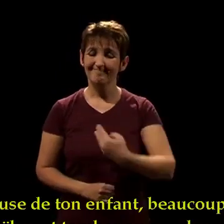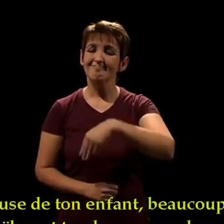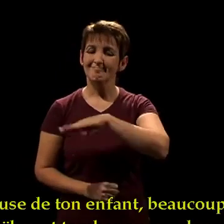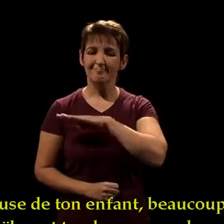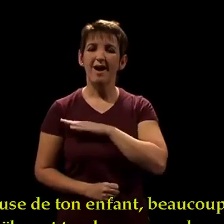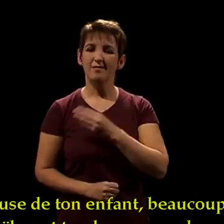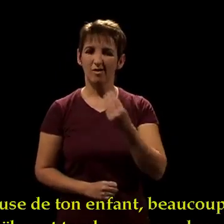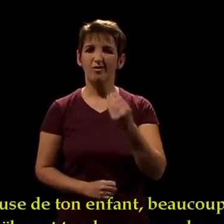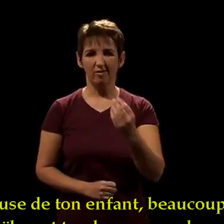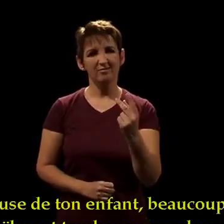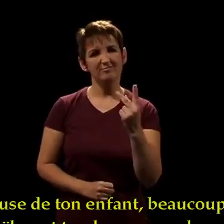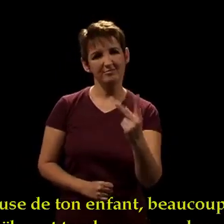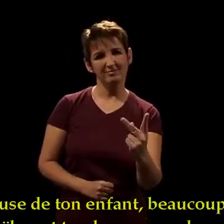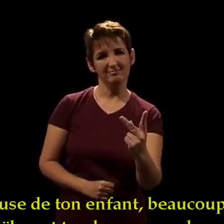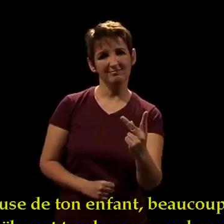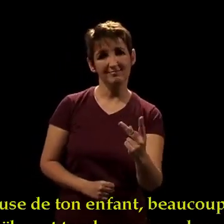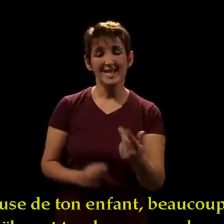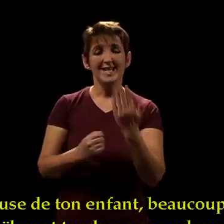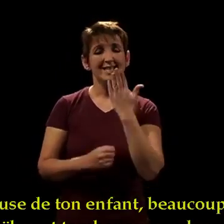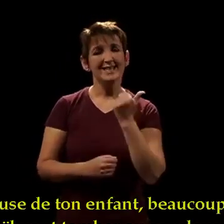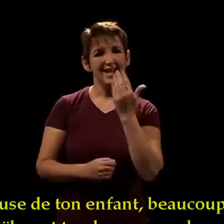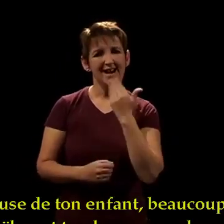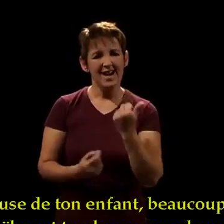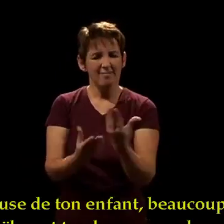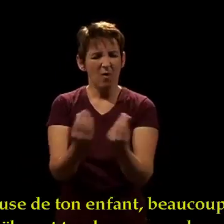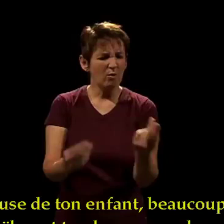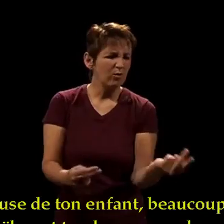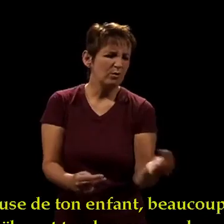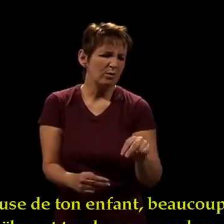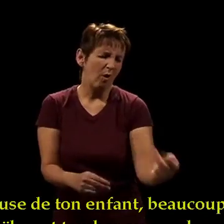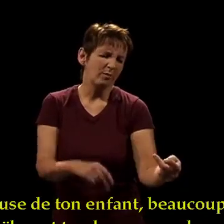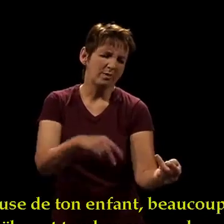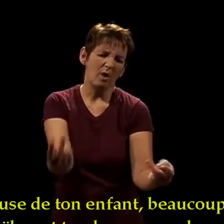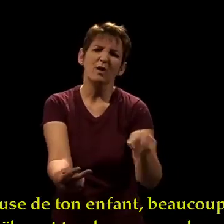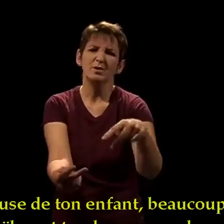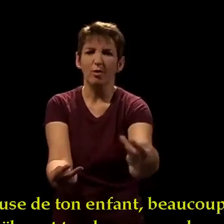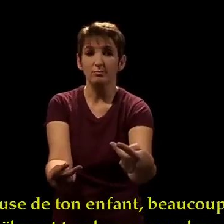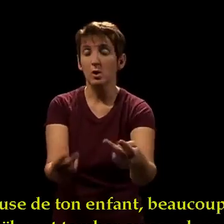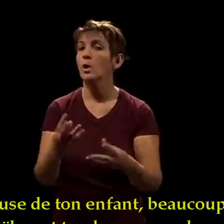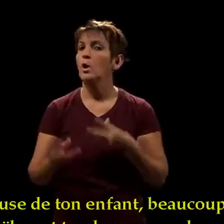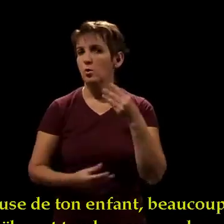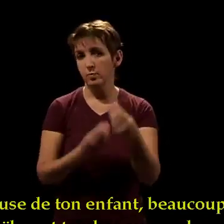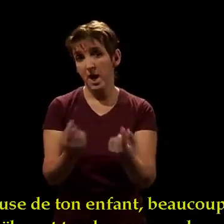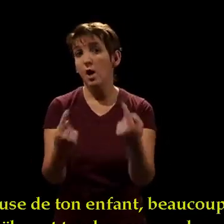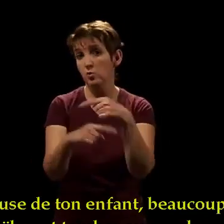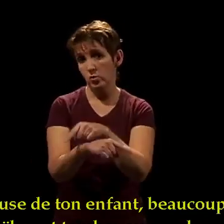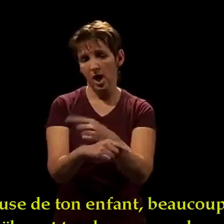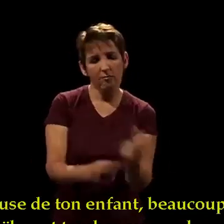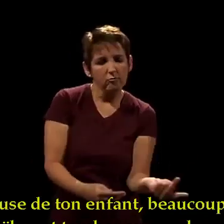« À cause de ton enfant, beaucoup en Israël vont tomber ou se relever.